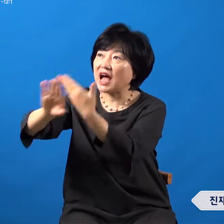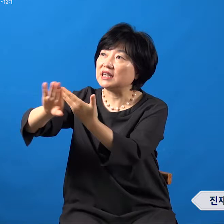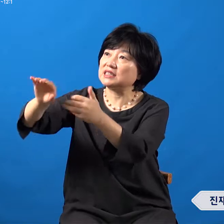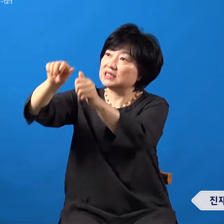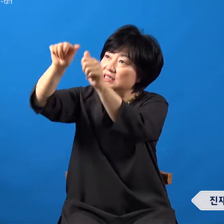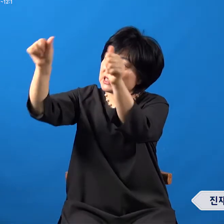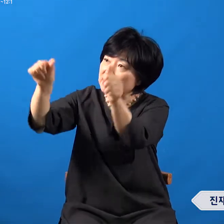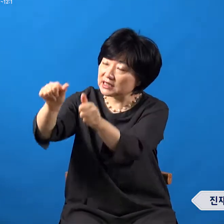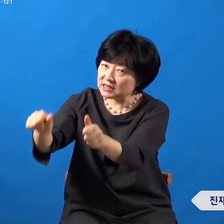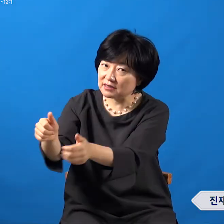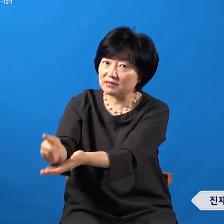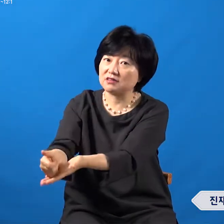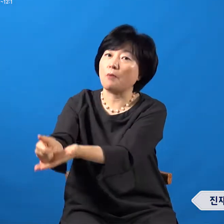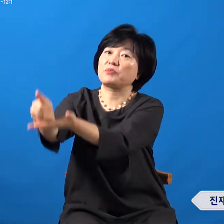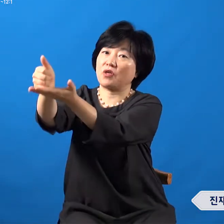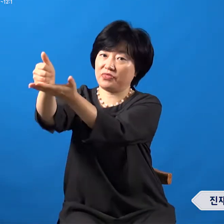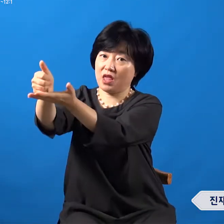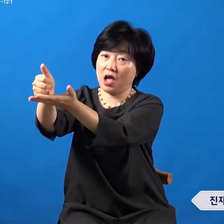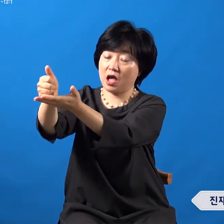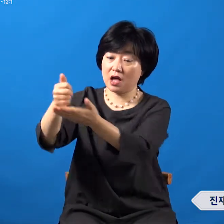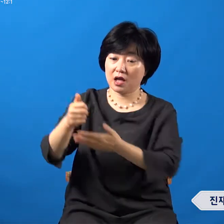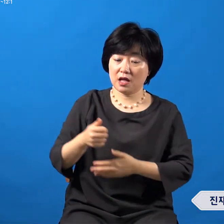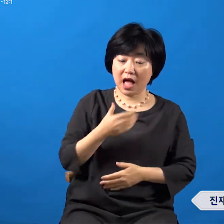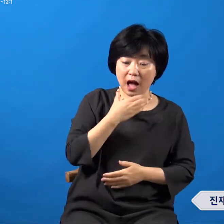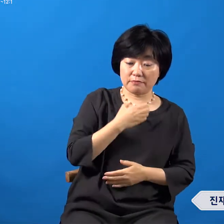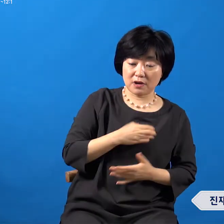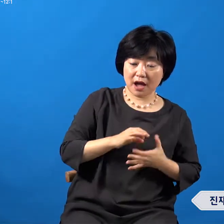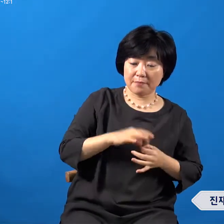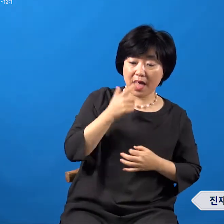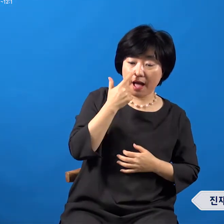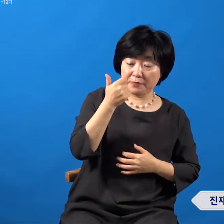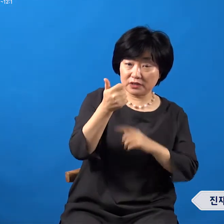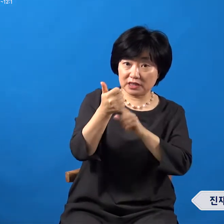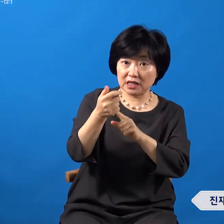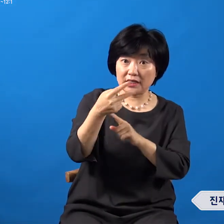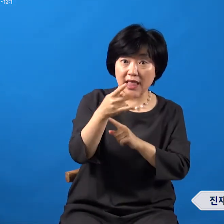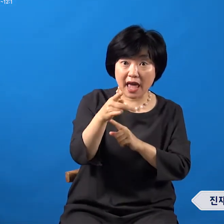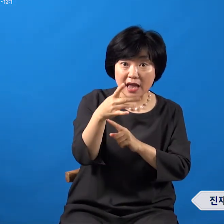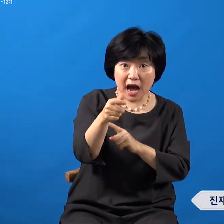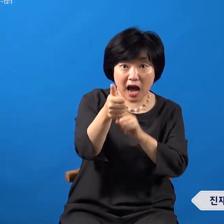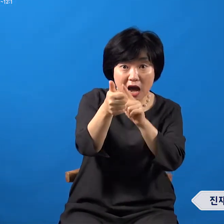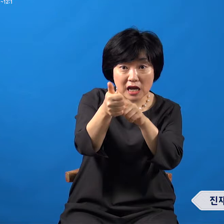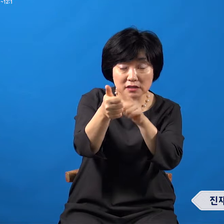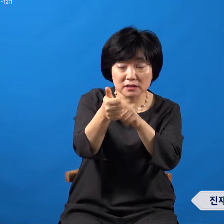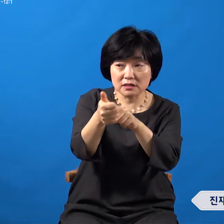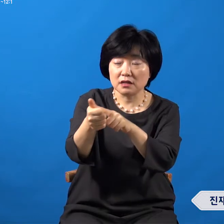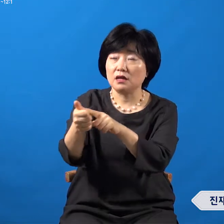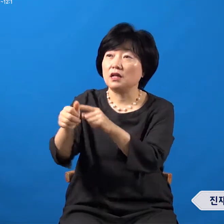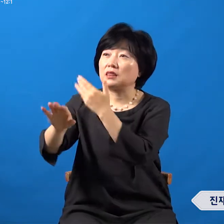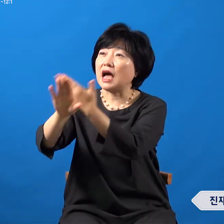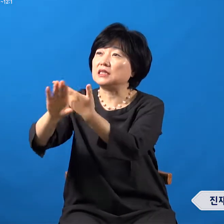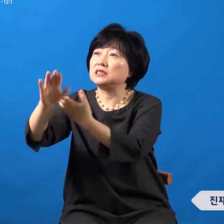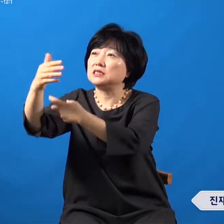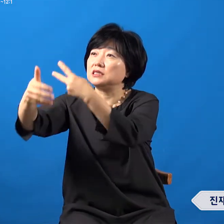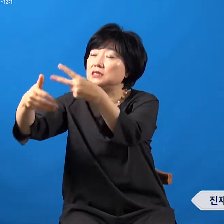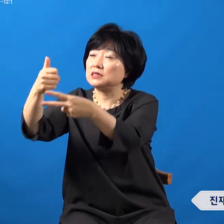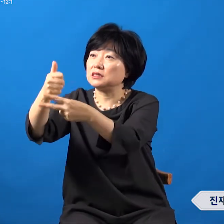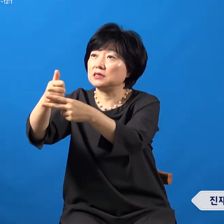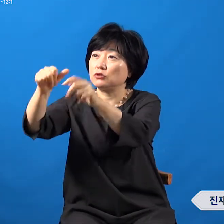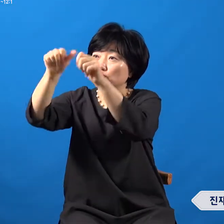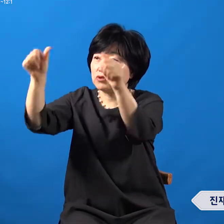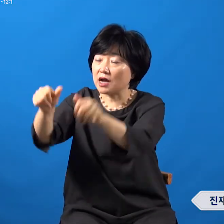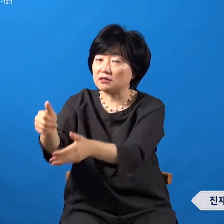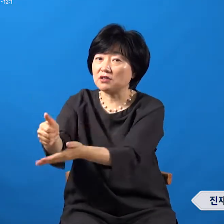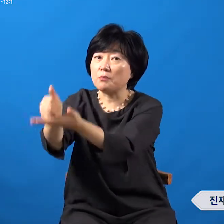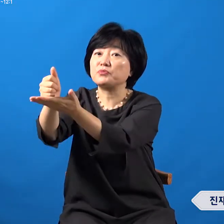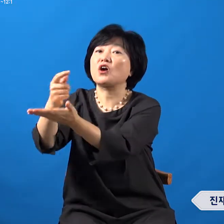데라 아브라함의 아버지는 다른 신들을 섬겼던 우상을 섬겼던 자다라고